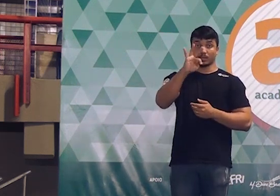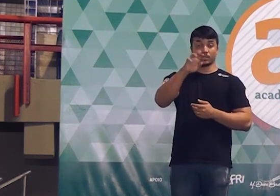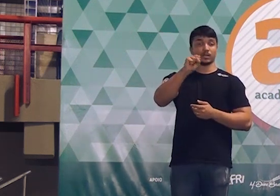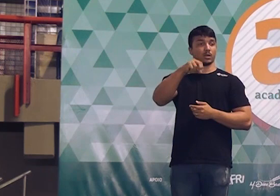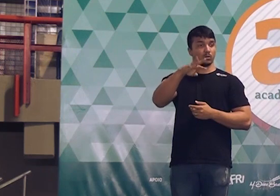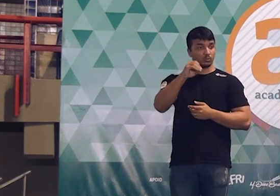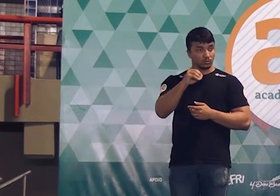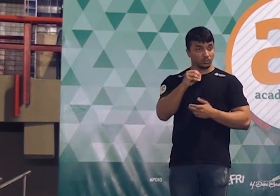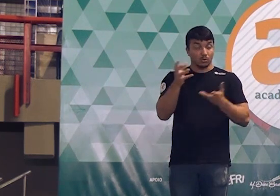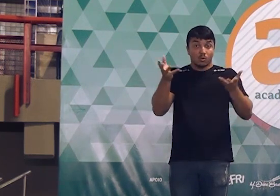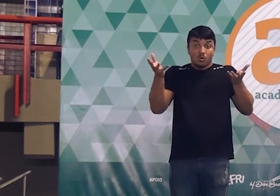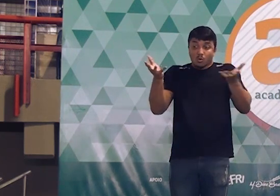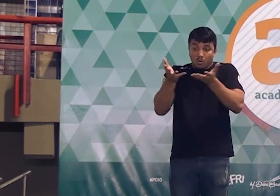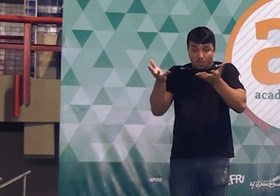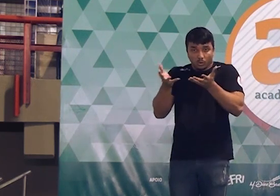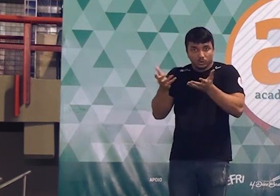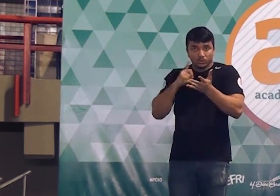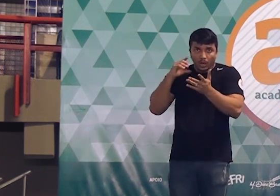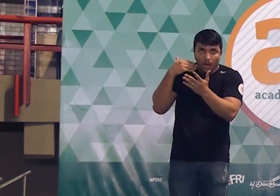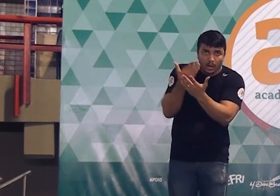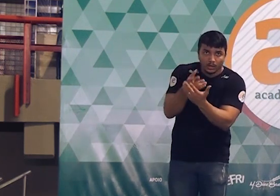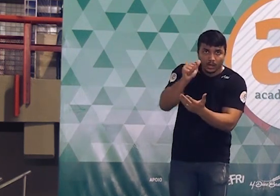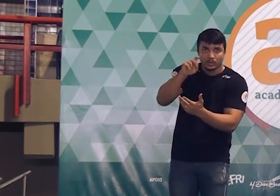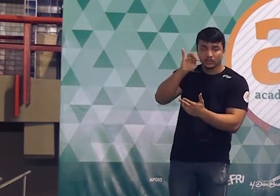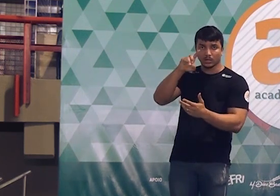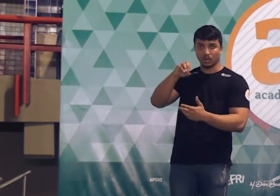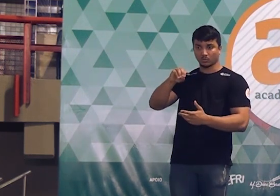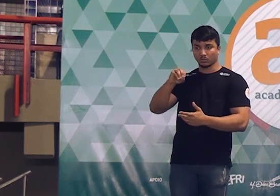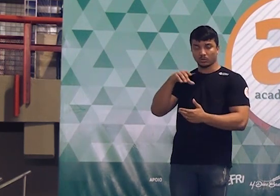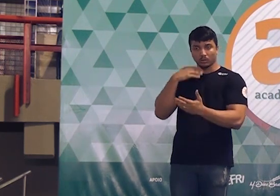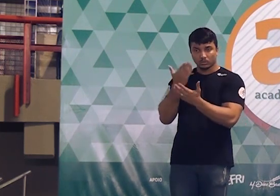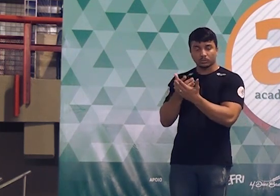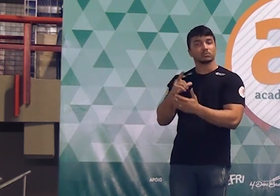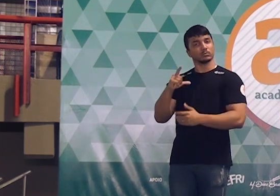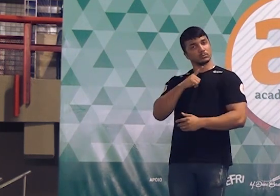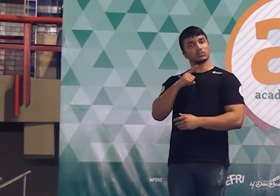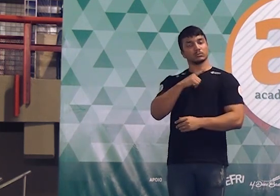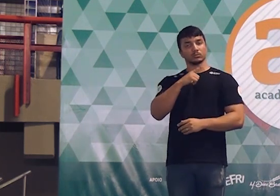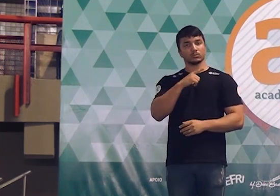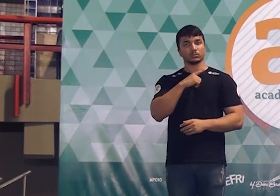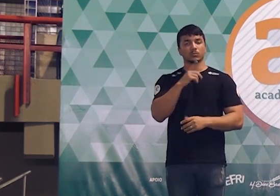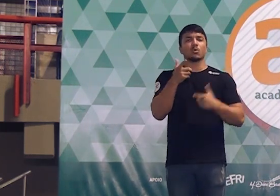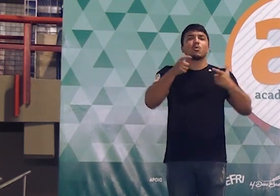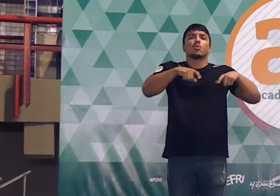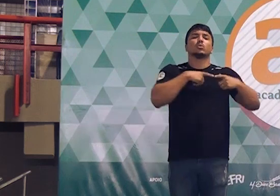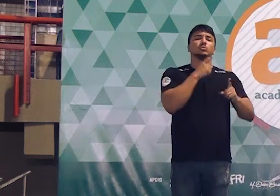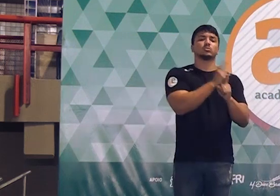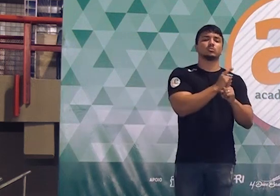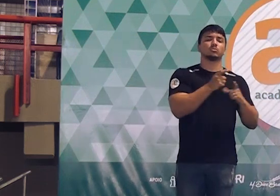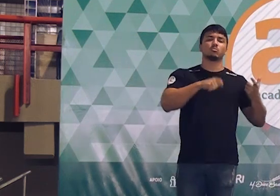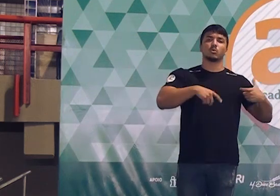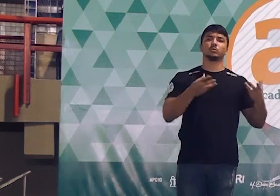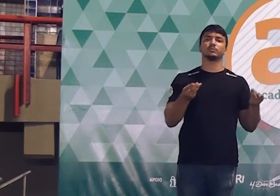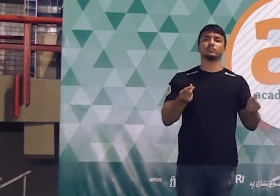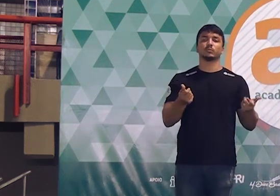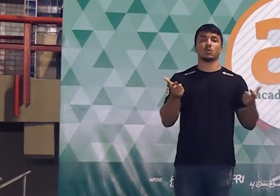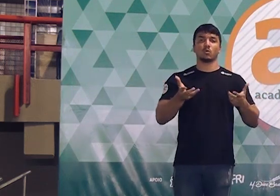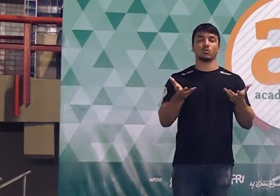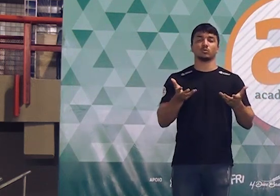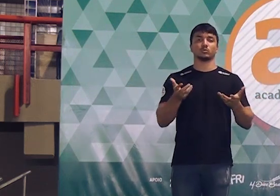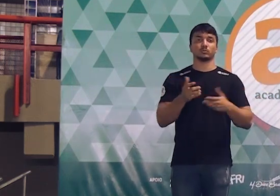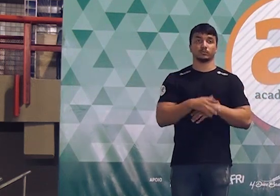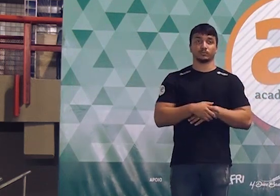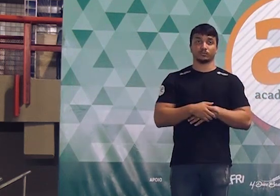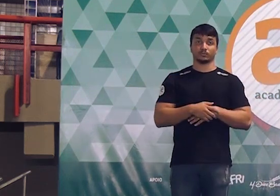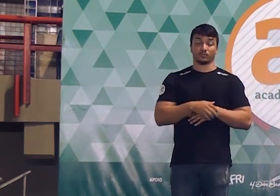Professor, hoje então ainda tem artesanato? Tem. Onde é que eu posso ver artesanato ainda?